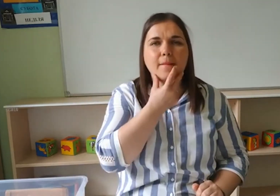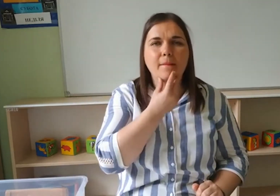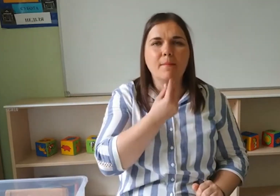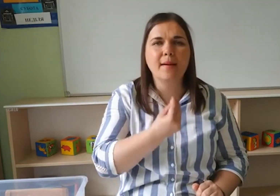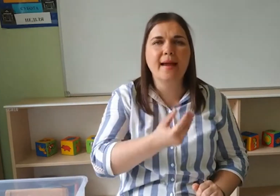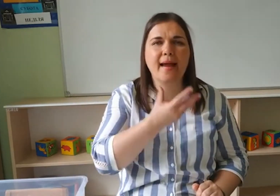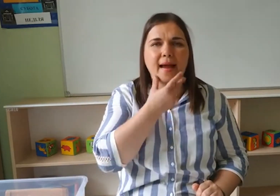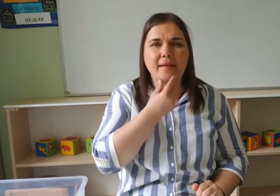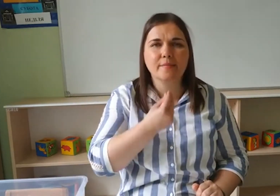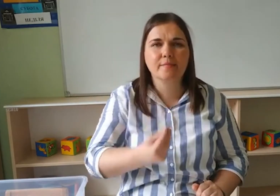Ме-ме.